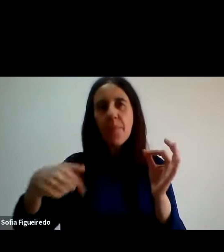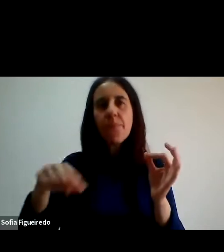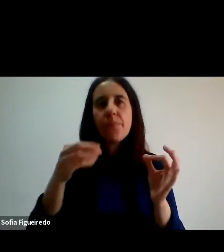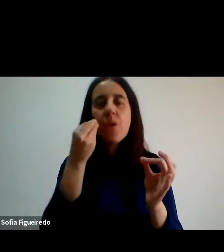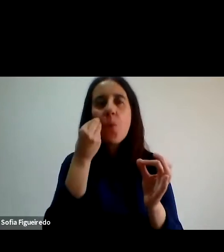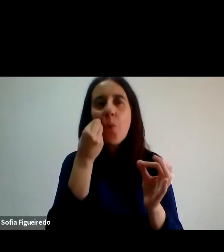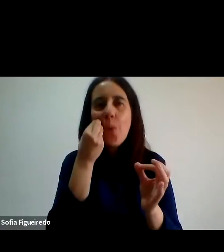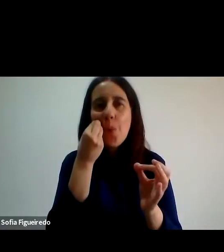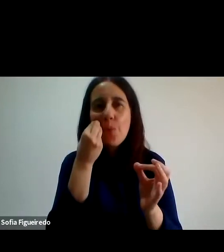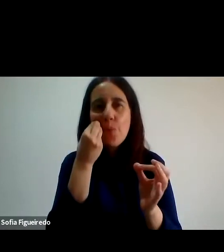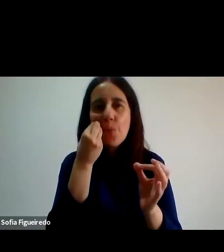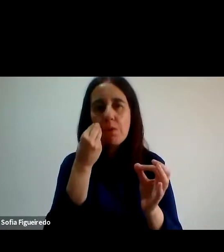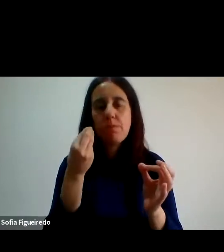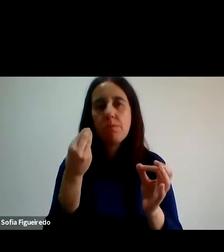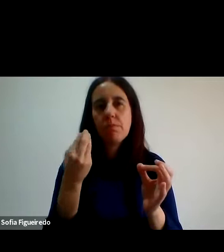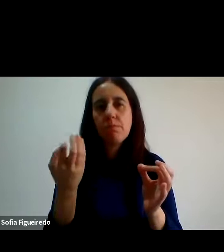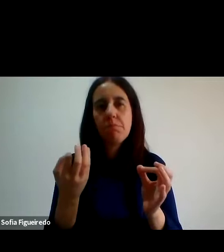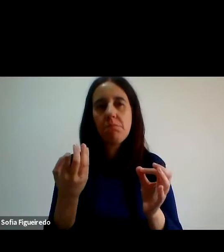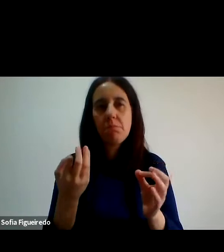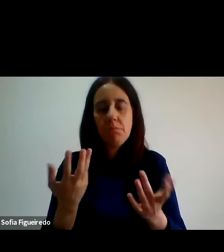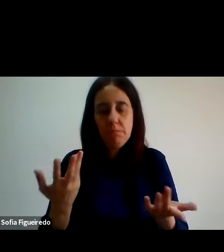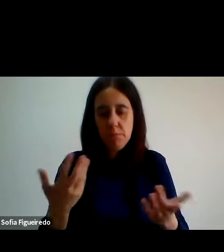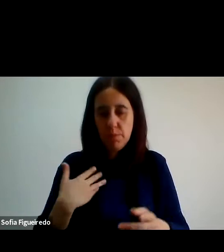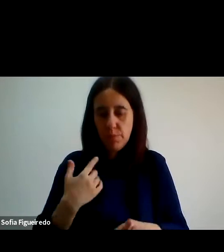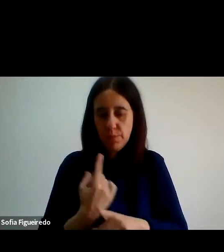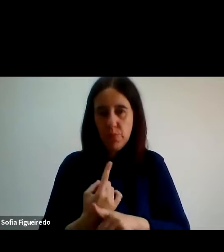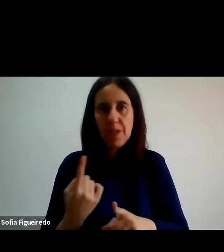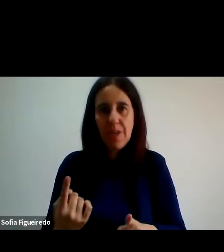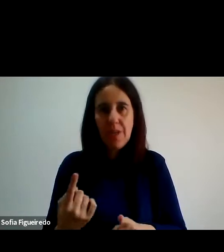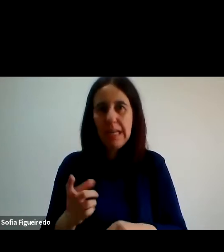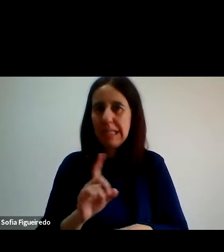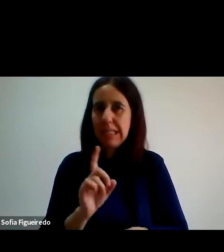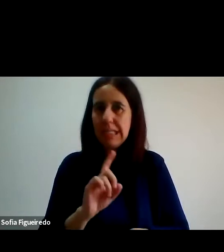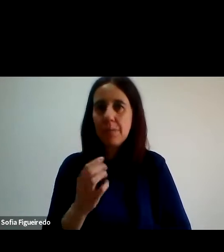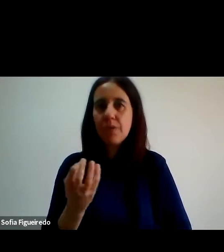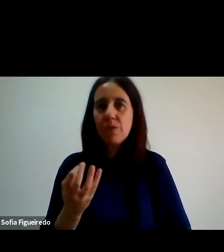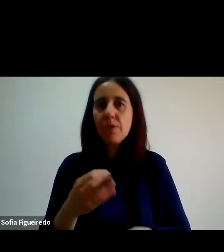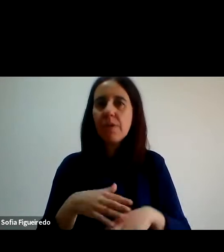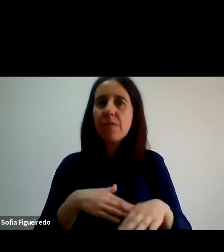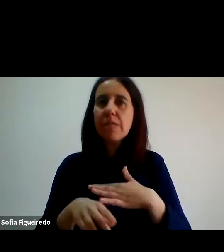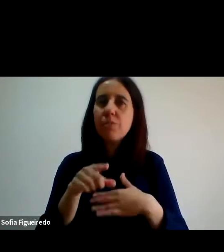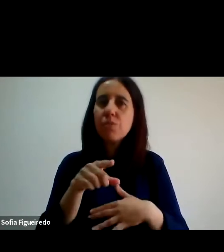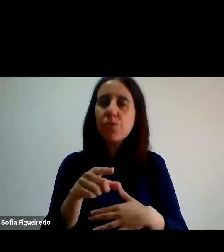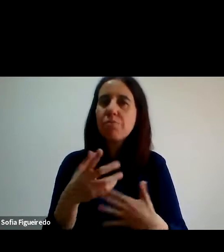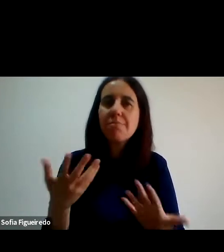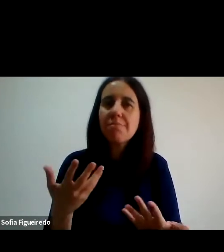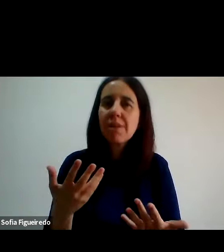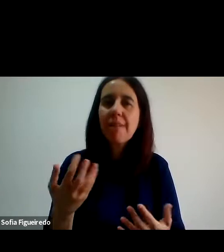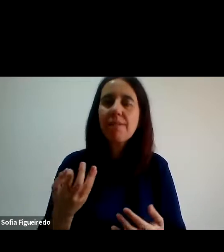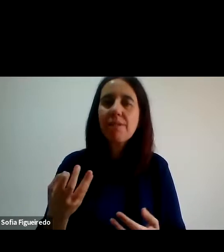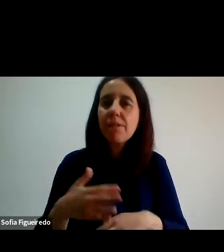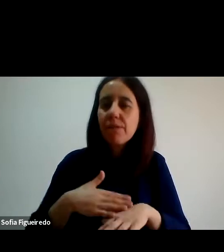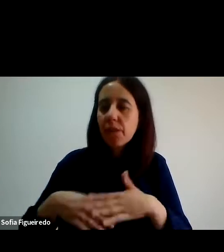nós partimos não do como e do porquê, mas efetivamente porquê que fazemos